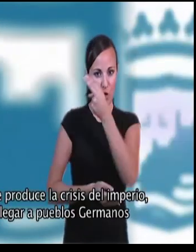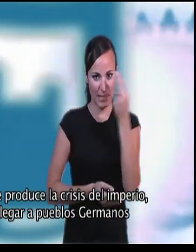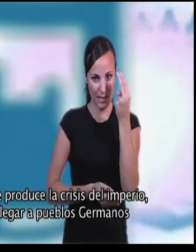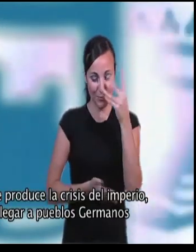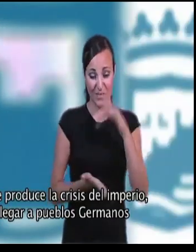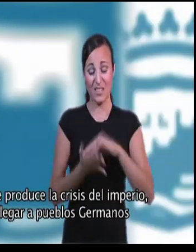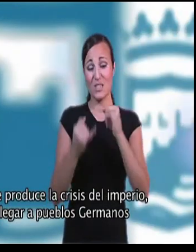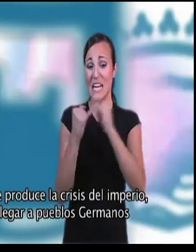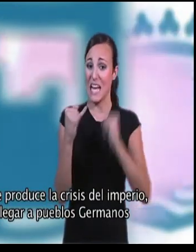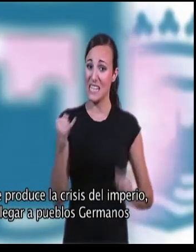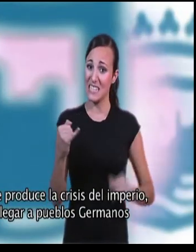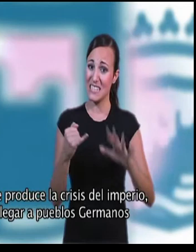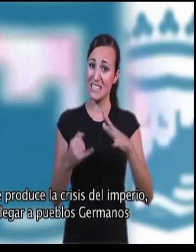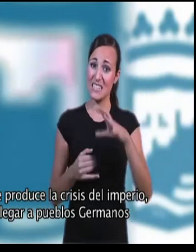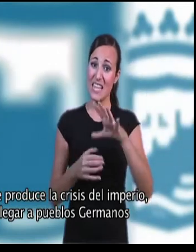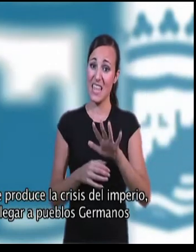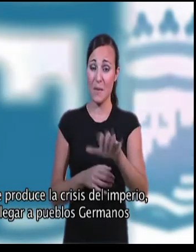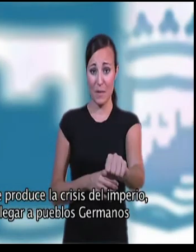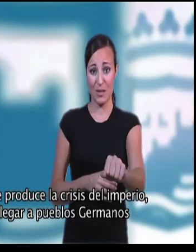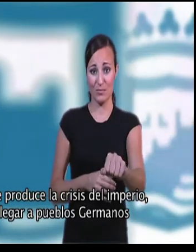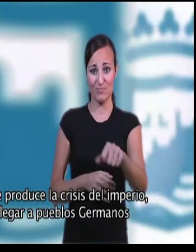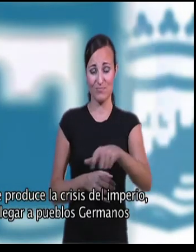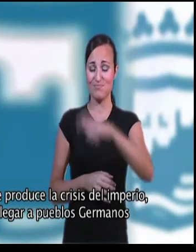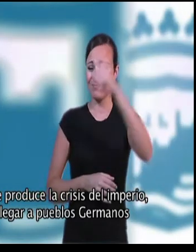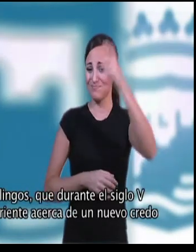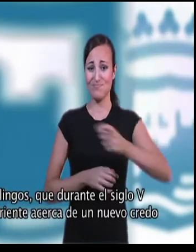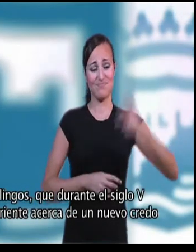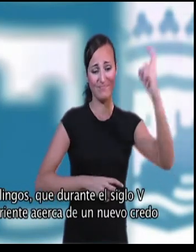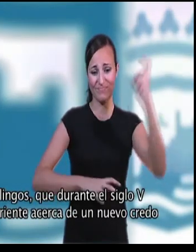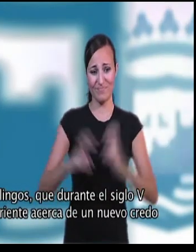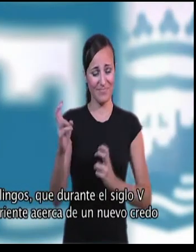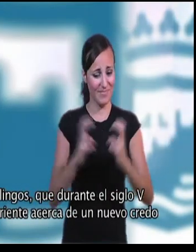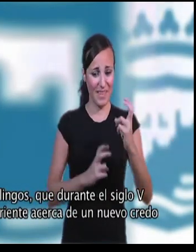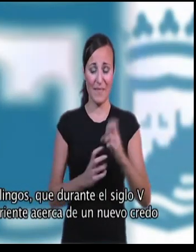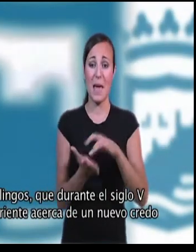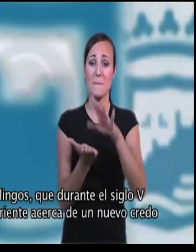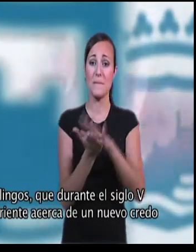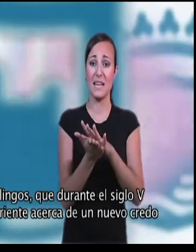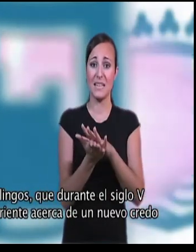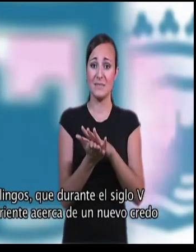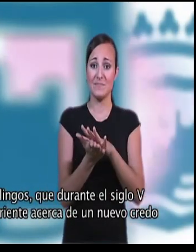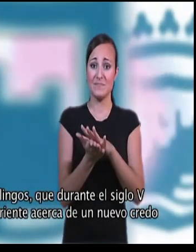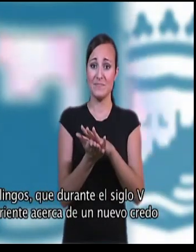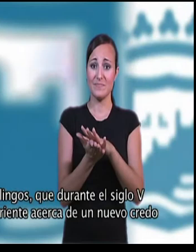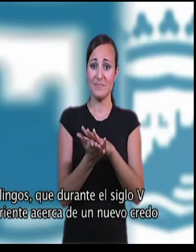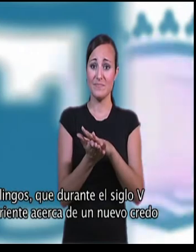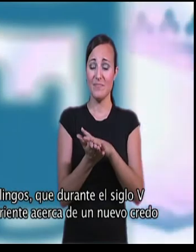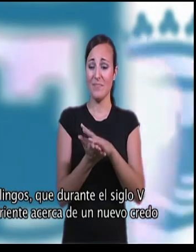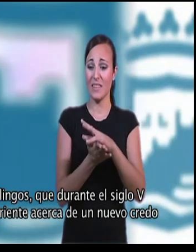la crisis del imperio, Málaga ve llegar a pueblos germanos, los vándalos silingos, que durante el siglo V traían ideas